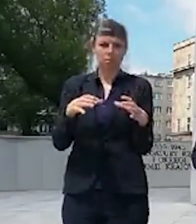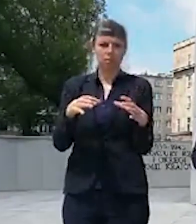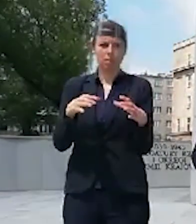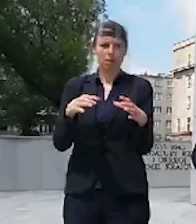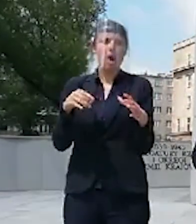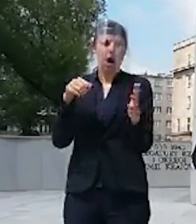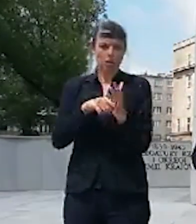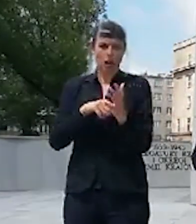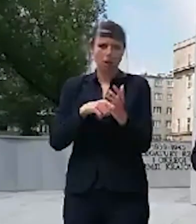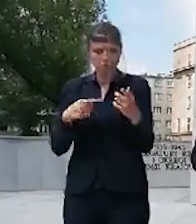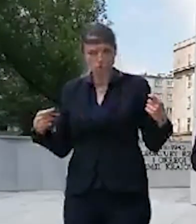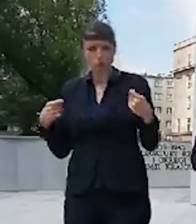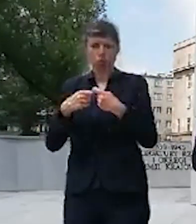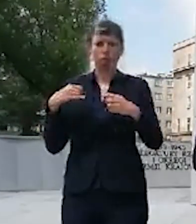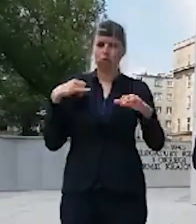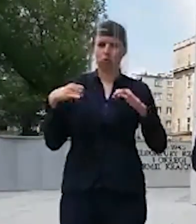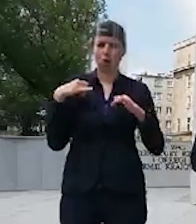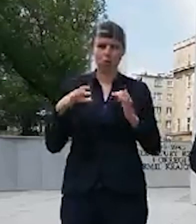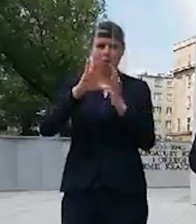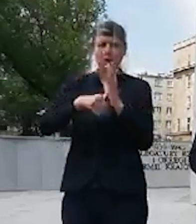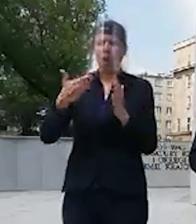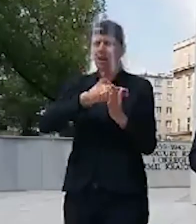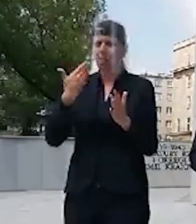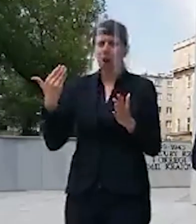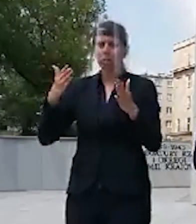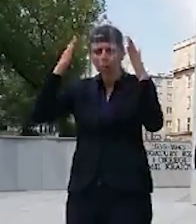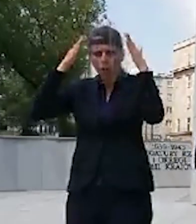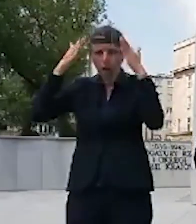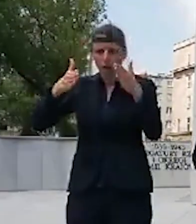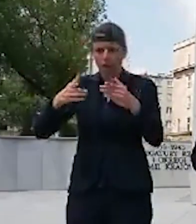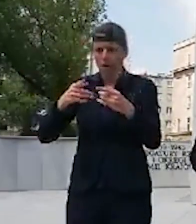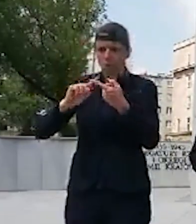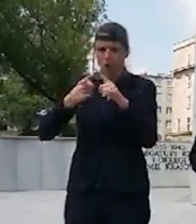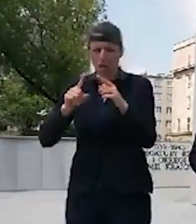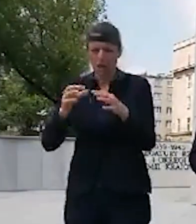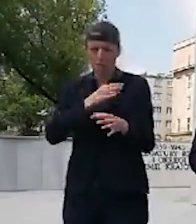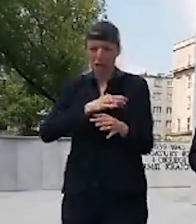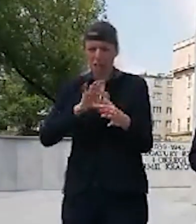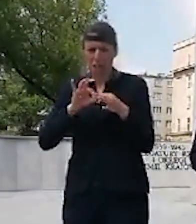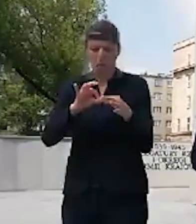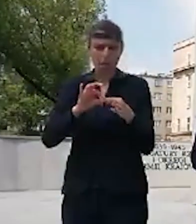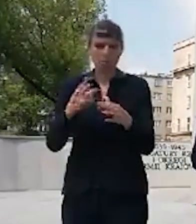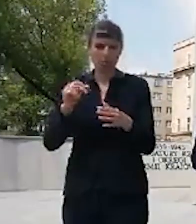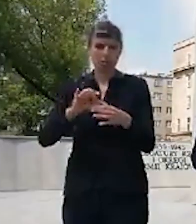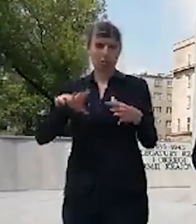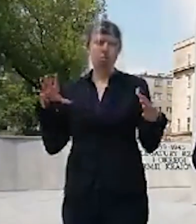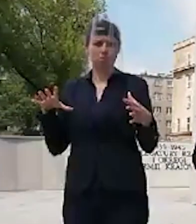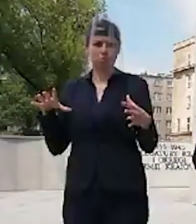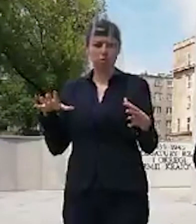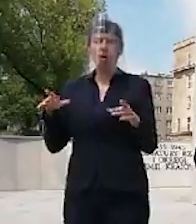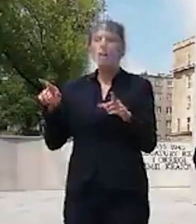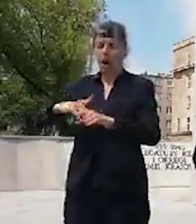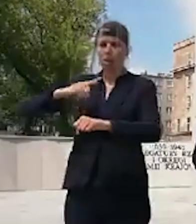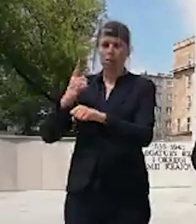współrządzi naszym miastem, nie myśląc o tym, że partia polityczna jest w tym, a nie w innym miejscu, że decyzje